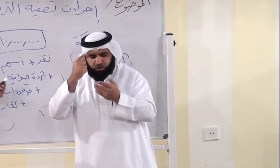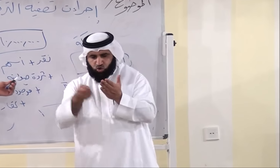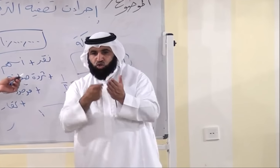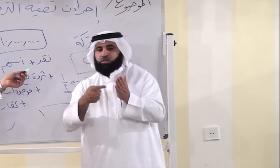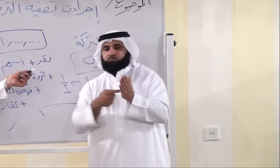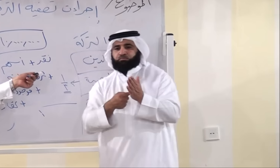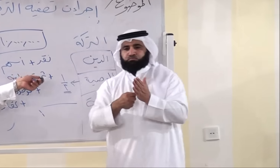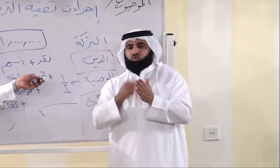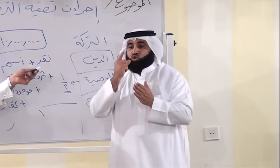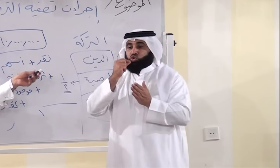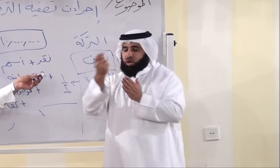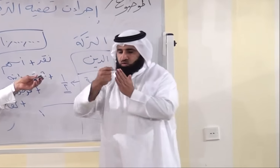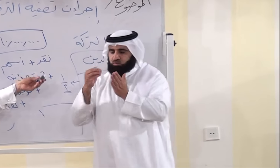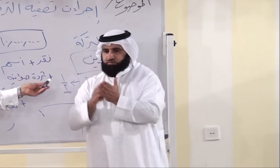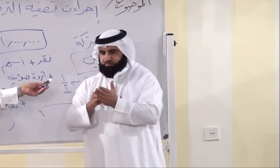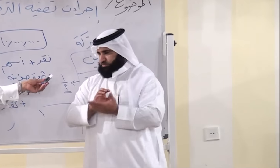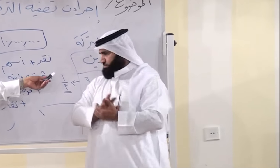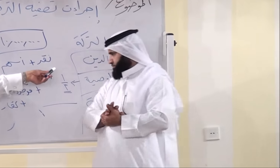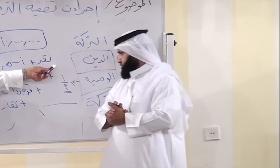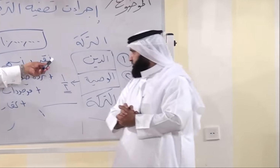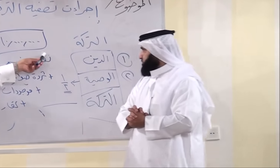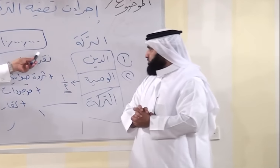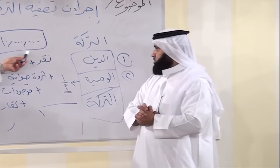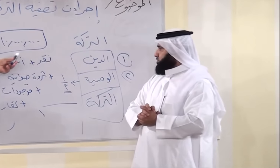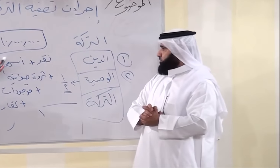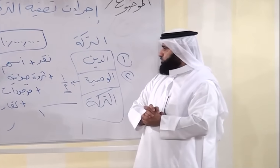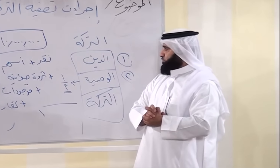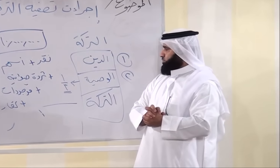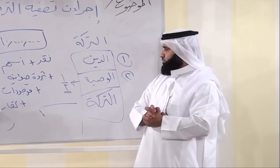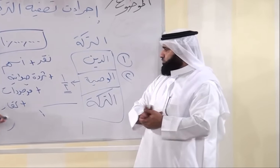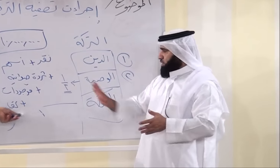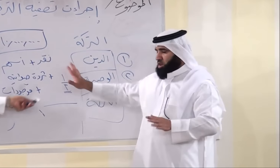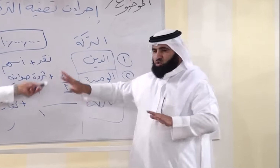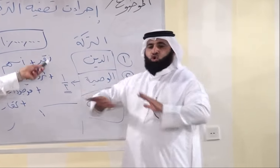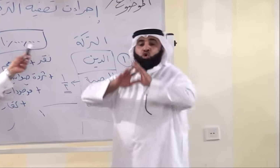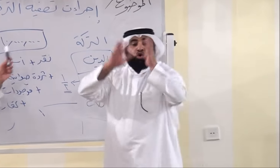هنا نجي نعرض الامور، نعرض الاموال هذه على الورثه.